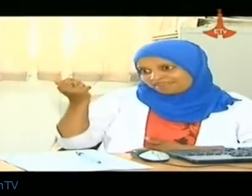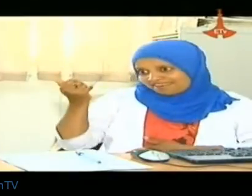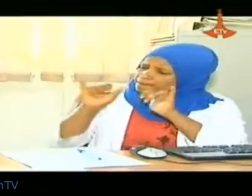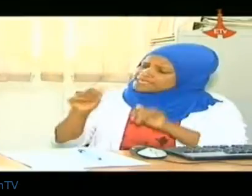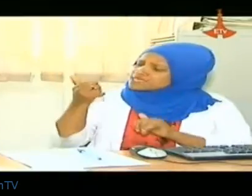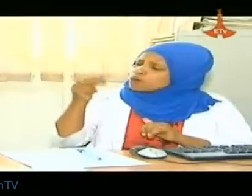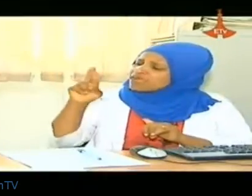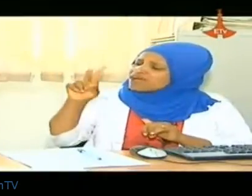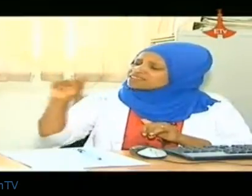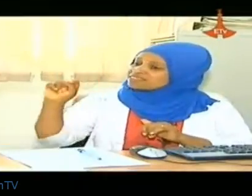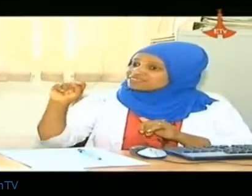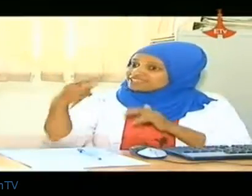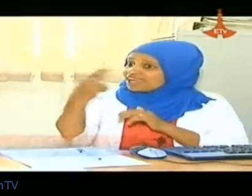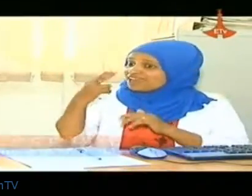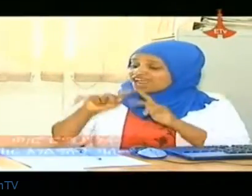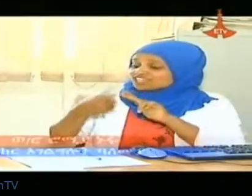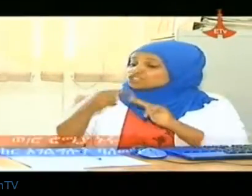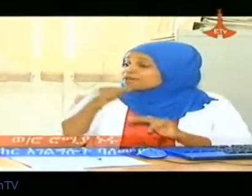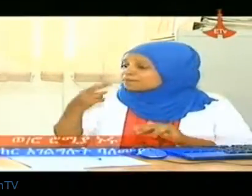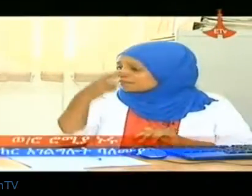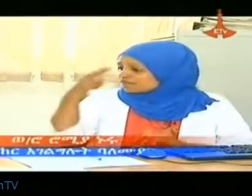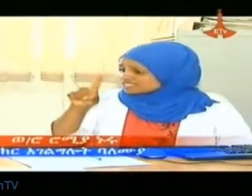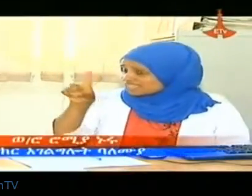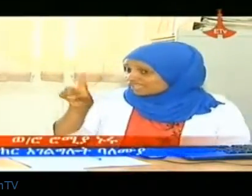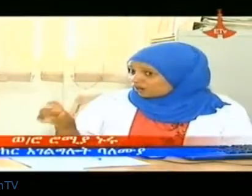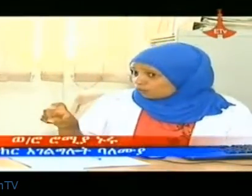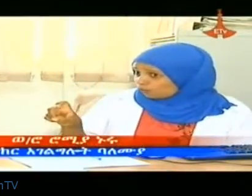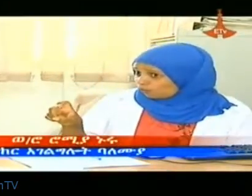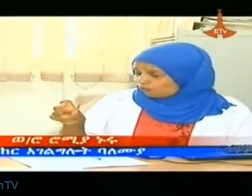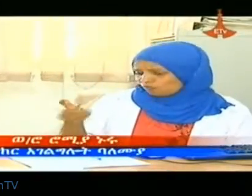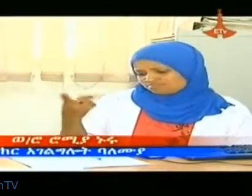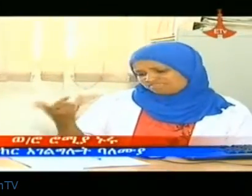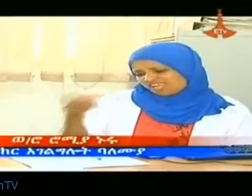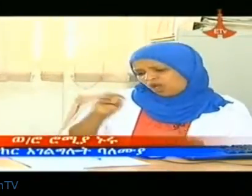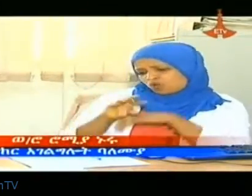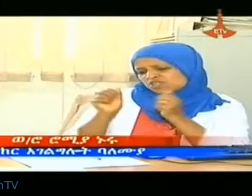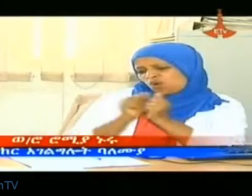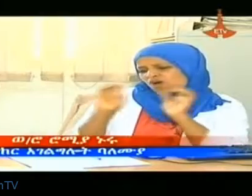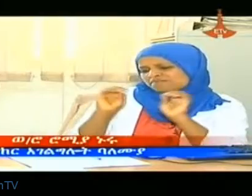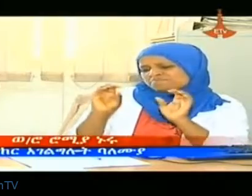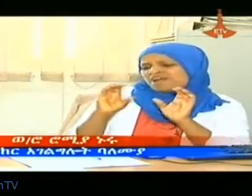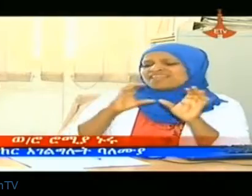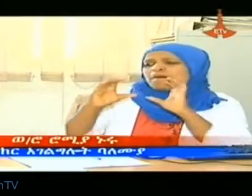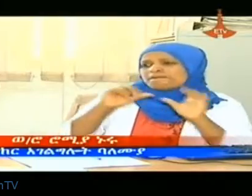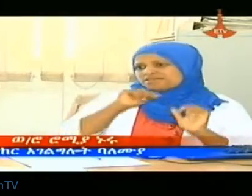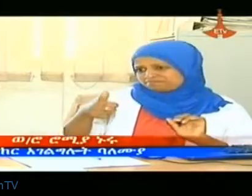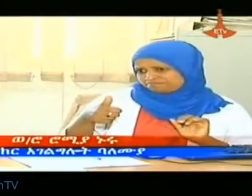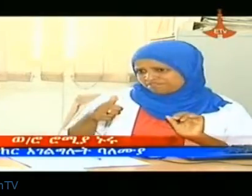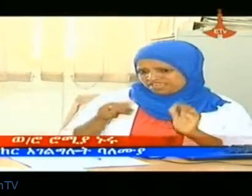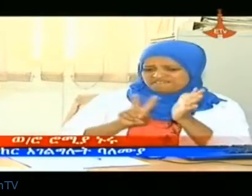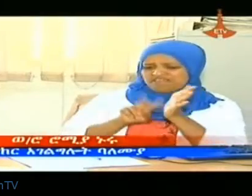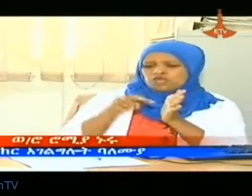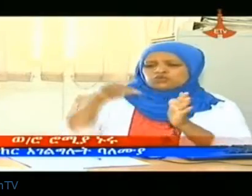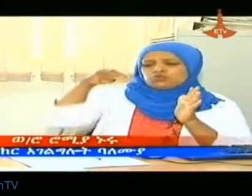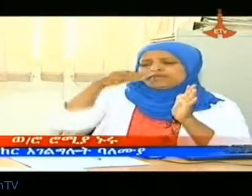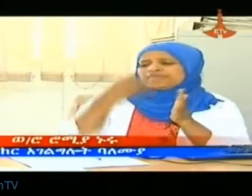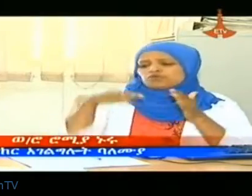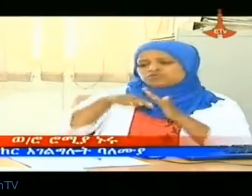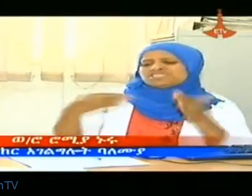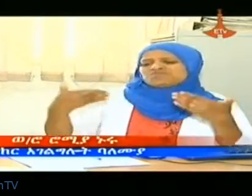ወደኛ ሲመጣ በጣም ታሞ ነበር። የጸረ ኤችአይቪ ህክምና ያልጀመረበት ምክንያት ሲጠይቀው በመርመራው ጊዜ ከካውንስለሯ